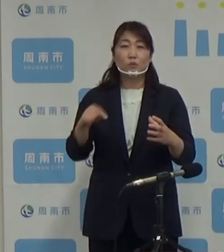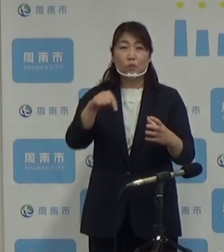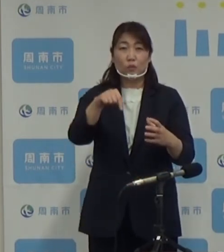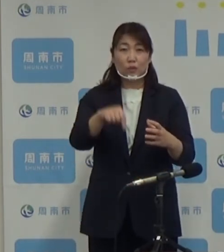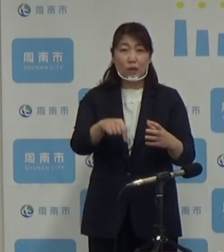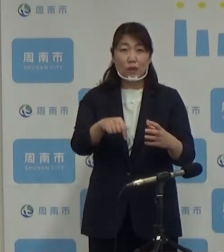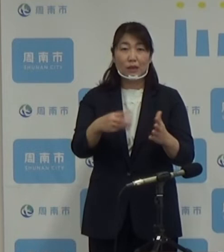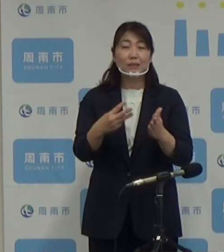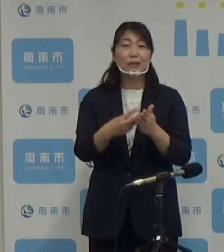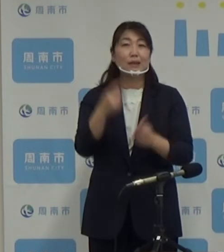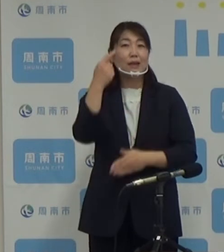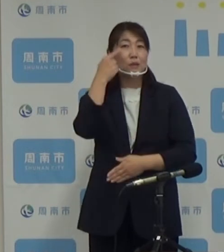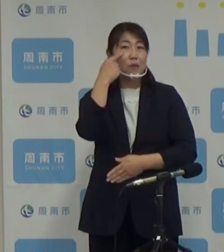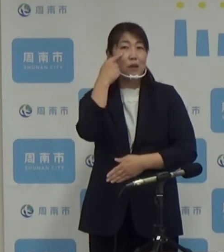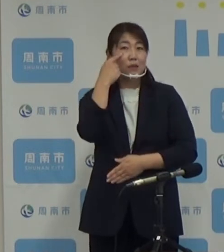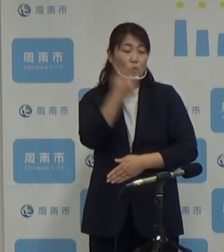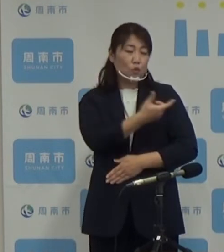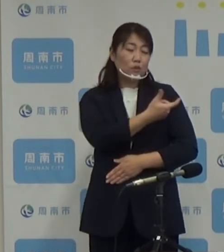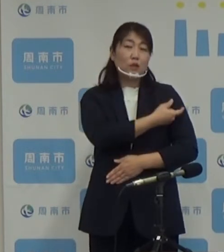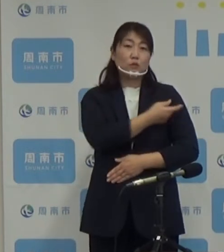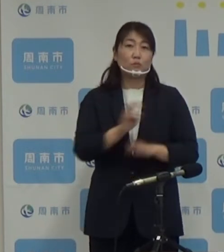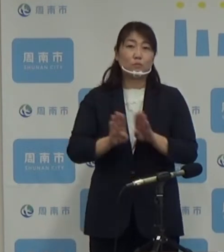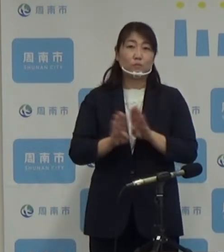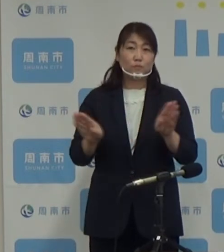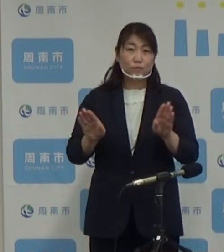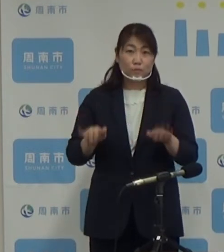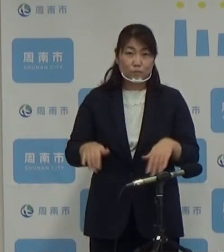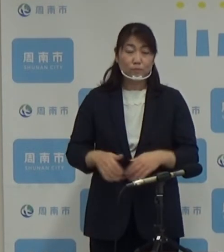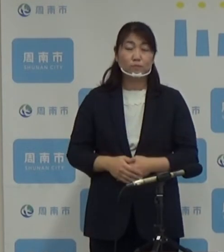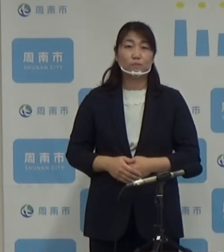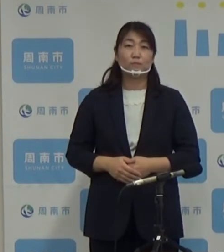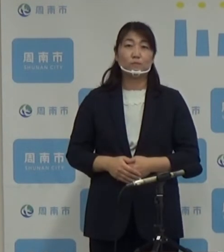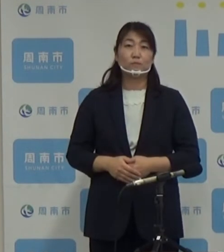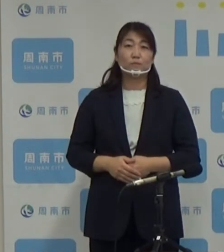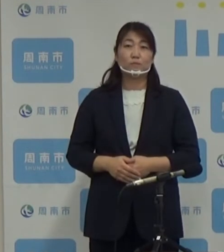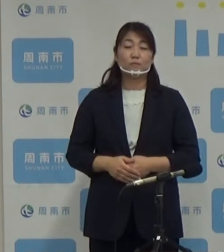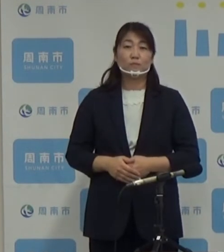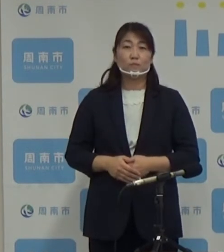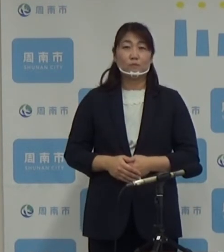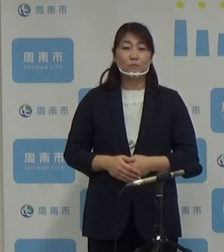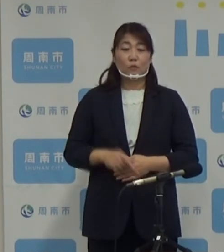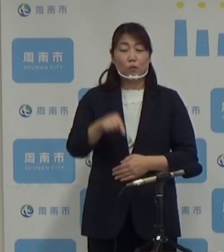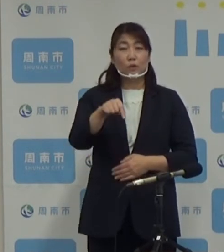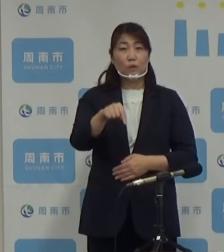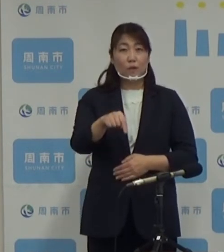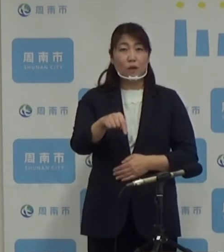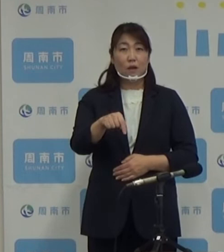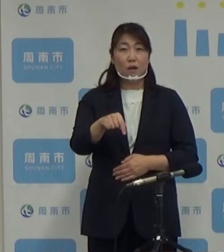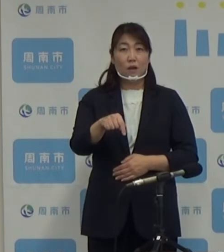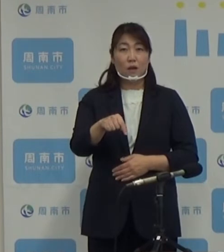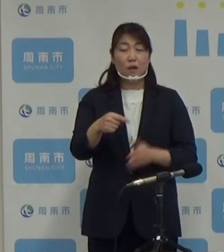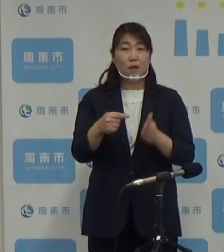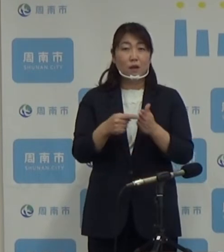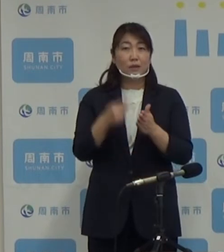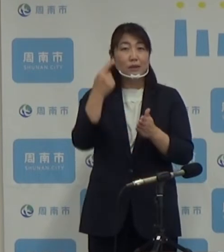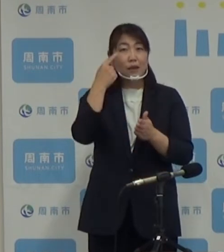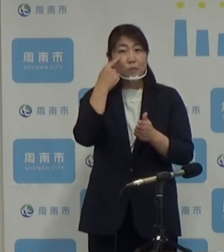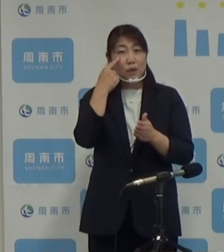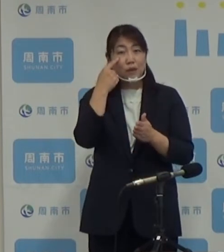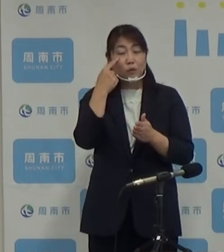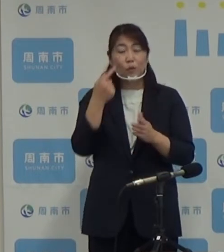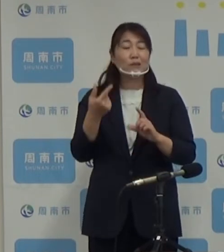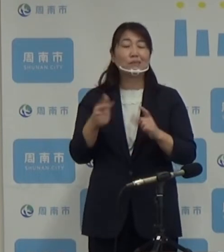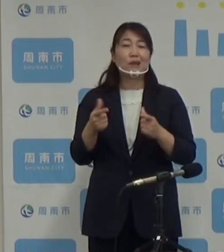3回目の追加接種を開始いたしております集団接種会場では初回接種と異なる